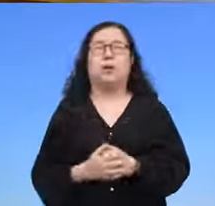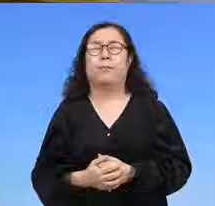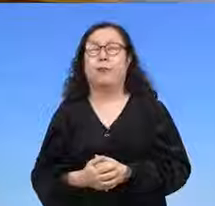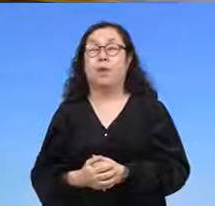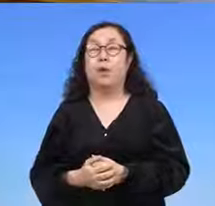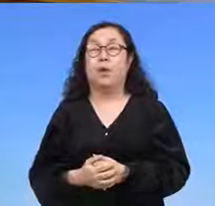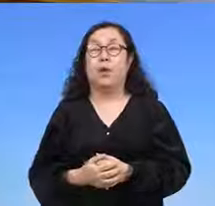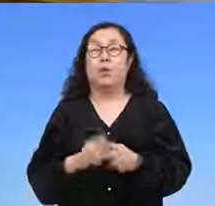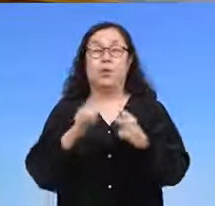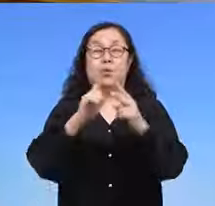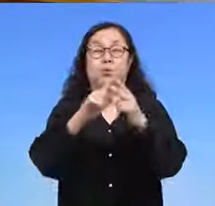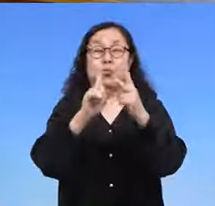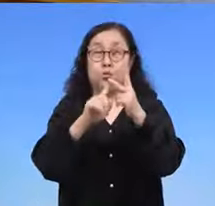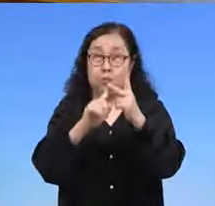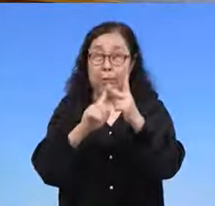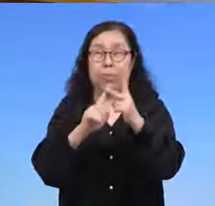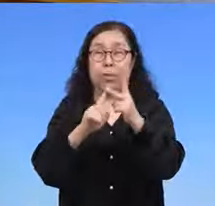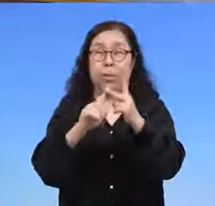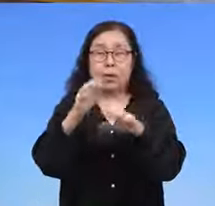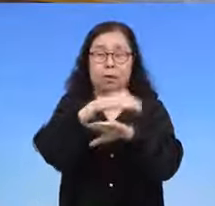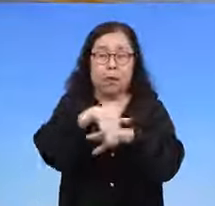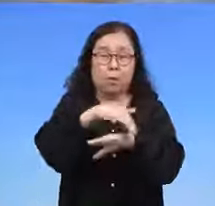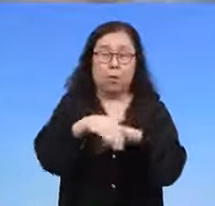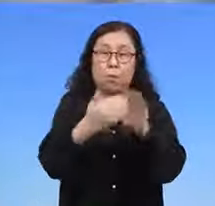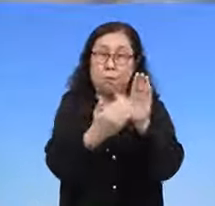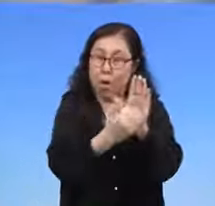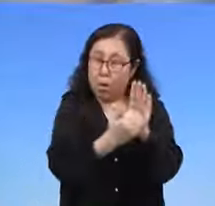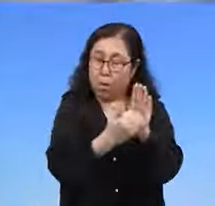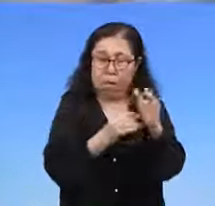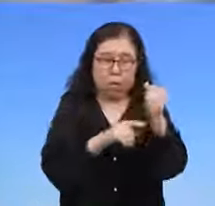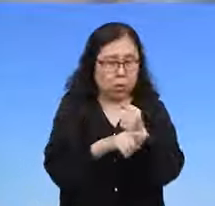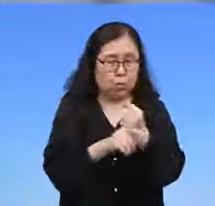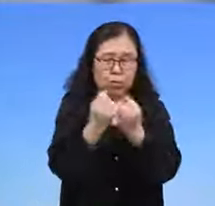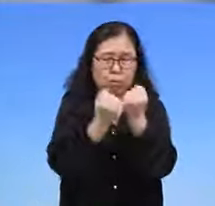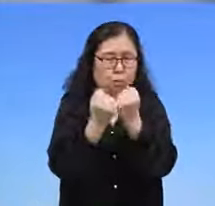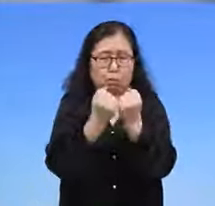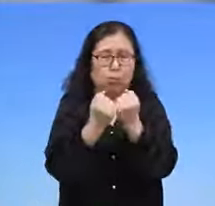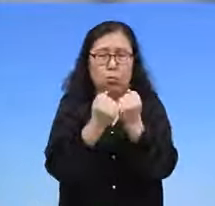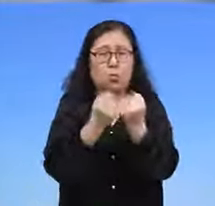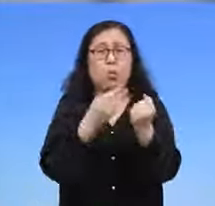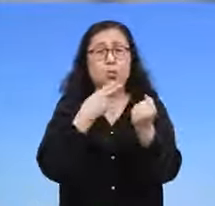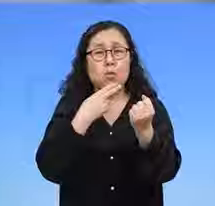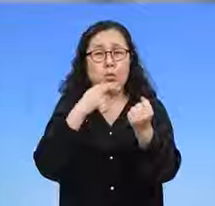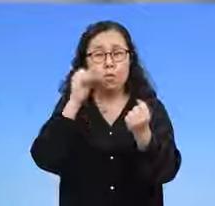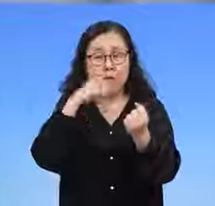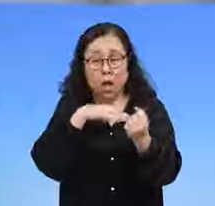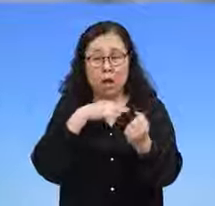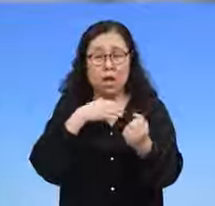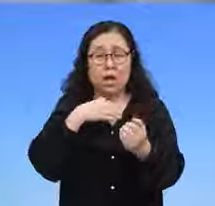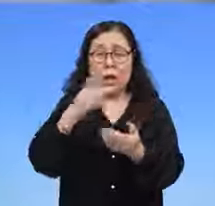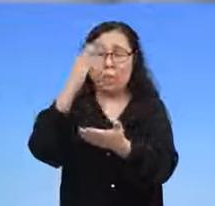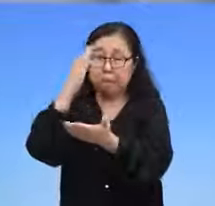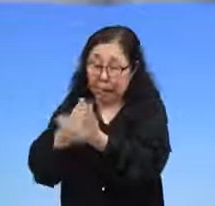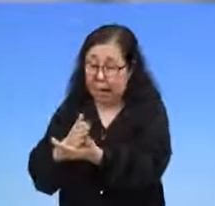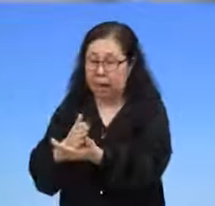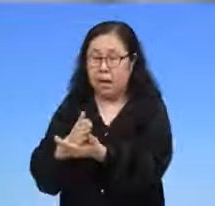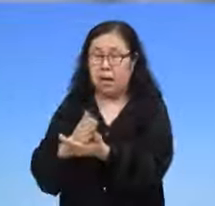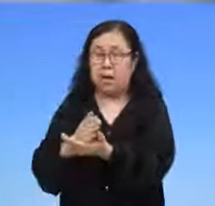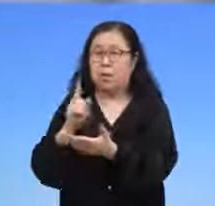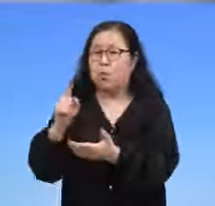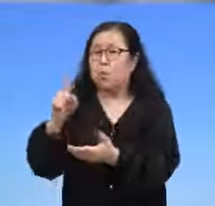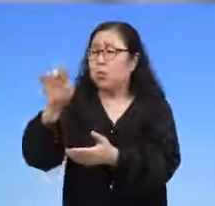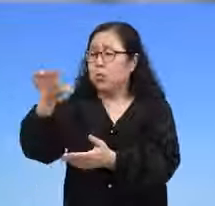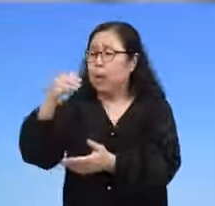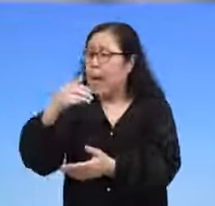걸쳐서 그들의 계획을 막으시는데요, 이유도 없습니다. 설명도 없습니다. 가지 말라는 거예요. 그쪽 아니라는